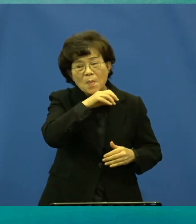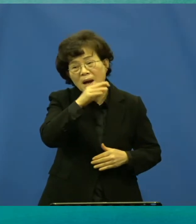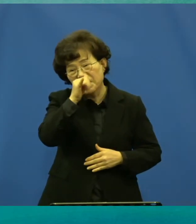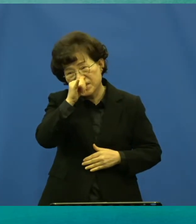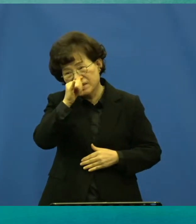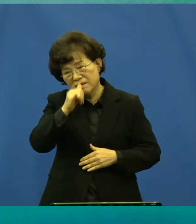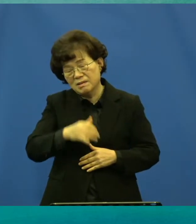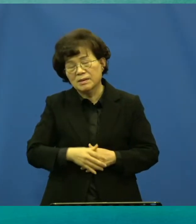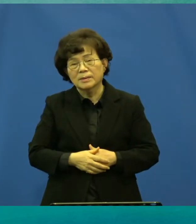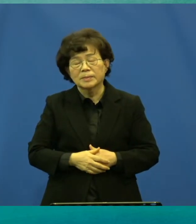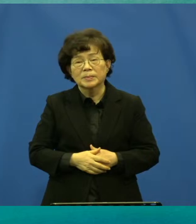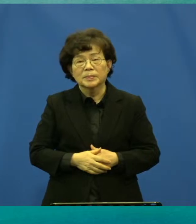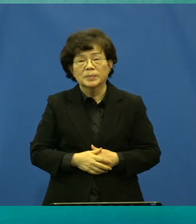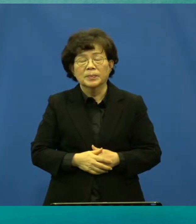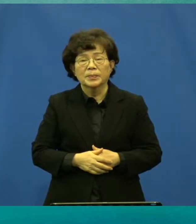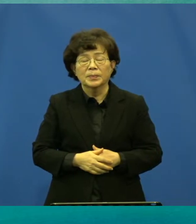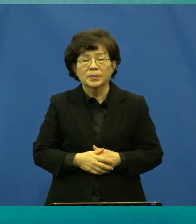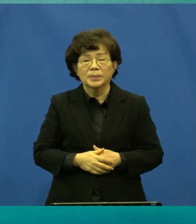실망스럽습니다.